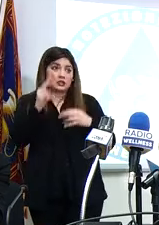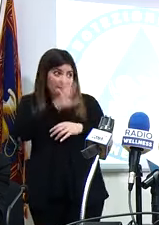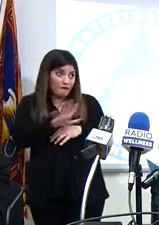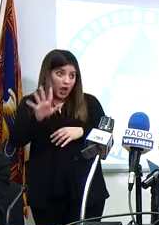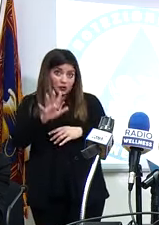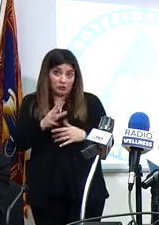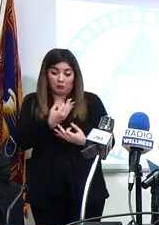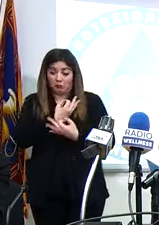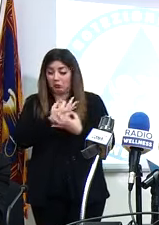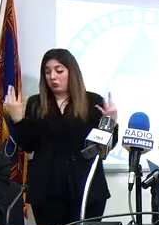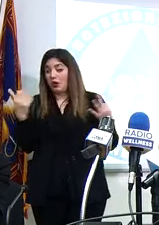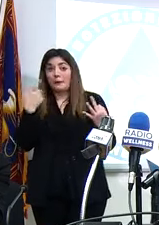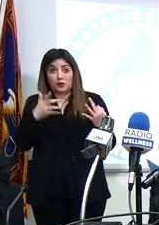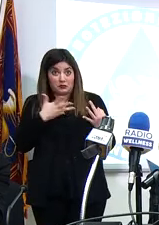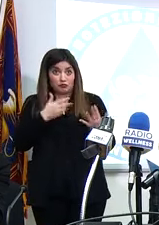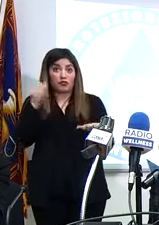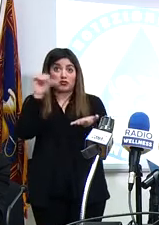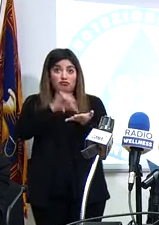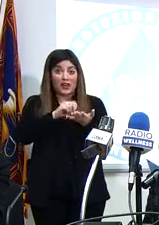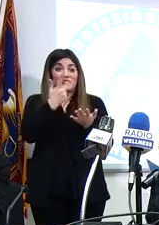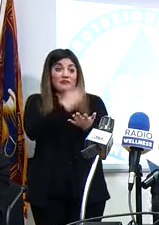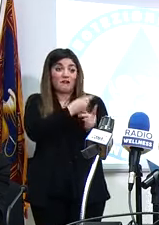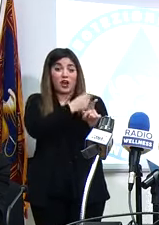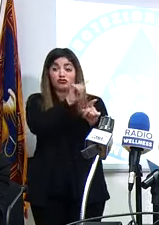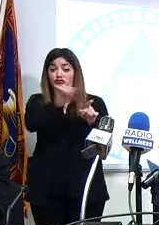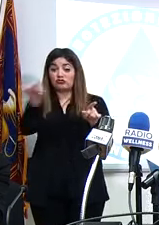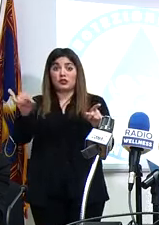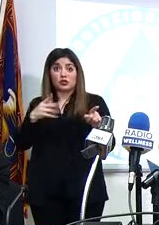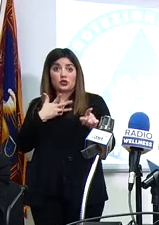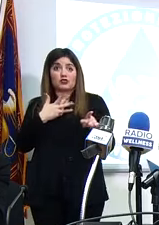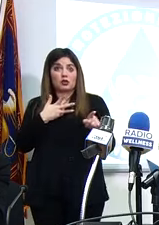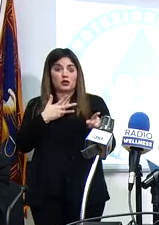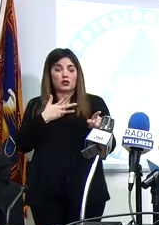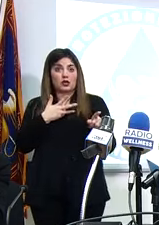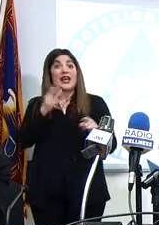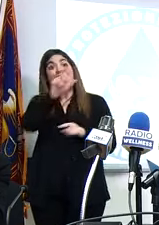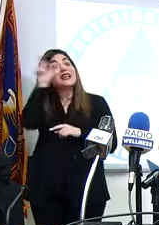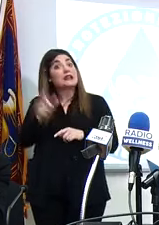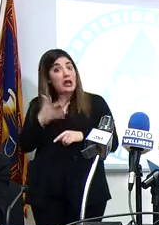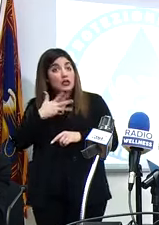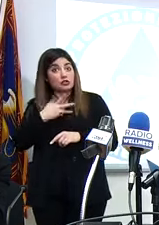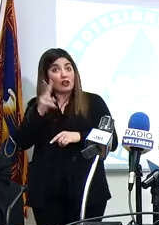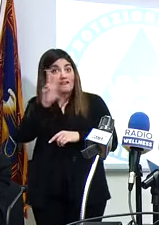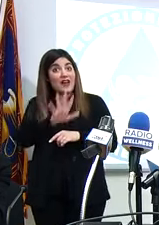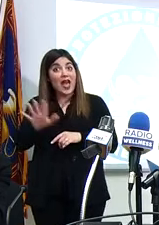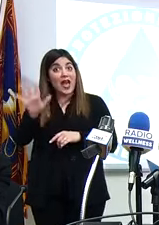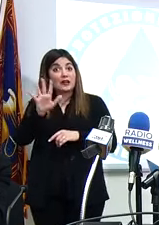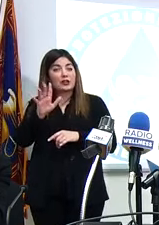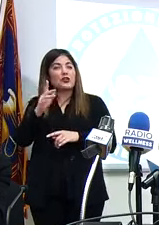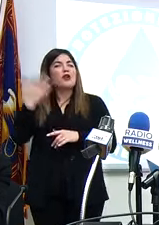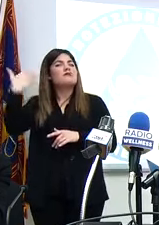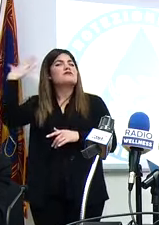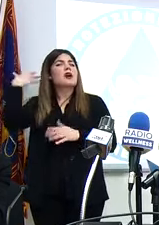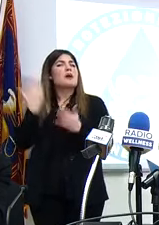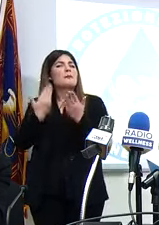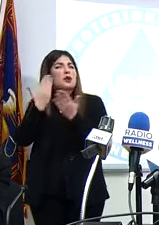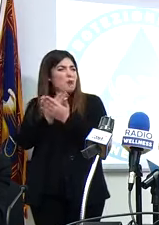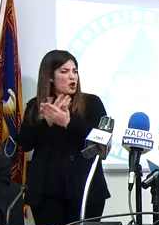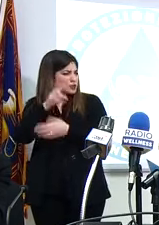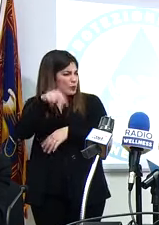i centri di vaccinazione, e il Veneto è la prima regione che ha aderito a quella proposta, non mi ricordo se siamo nel